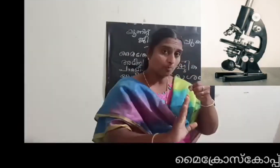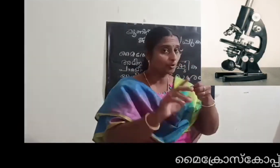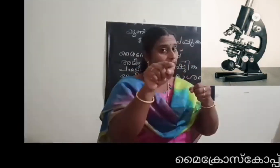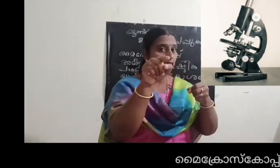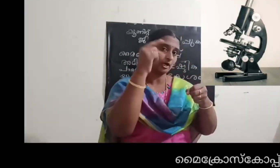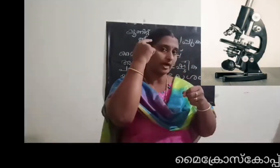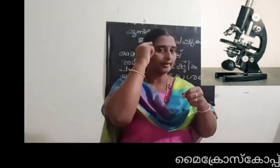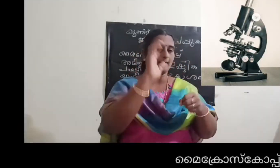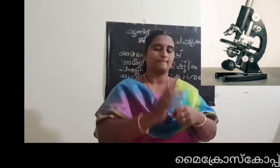ഉണ്ട്. നിങ്ങൾക്കൊക്കെ അറിയാം